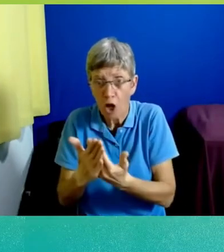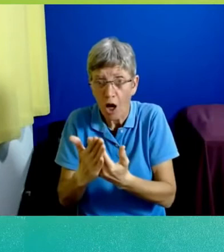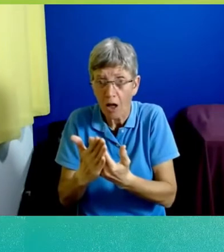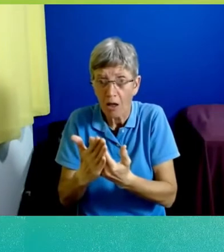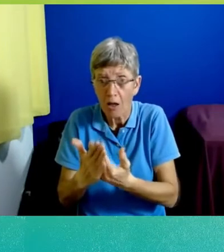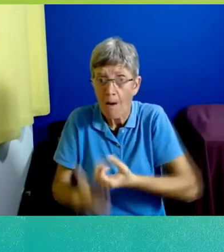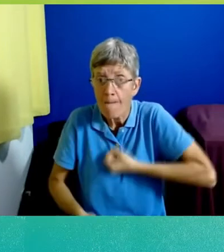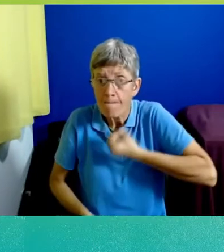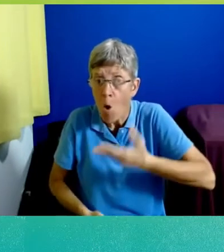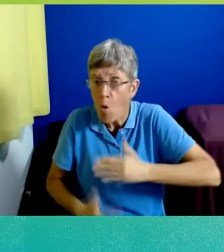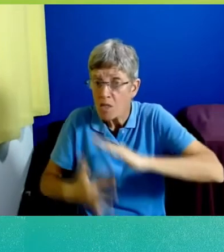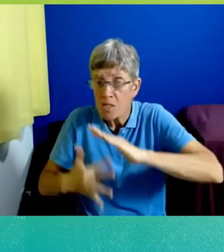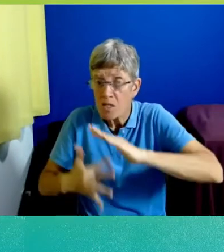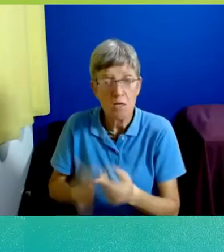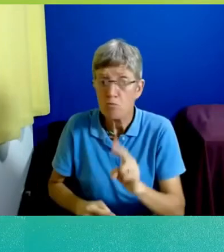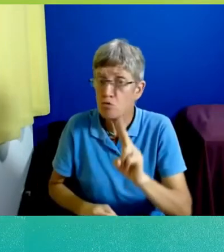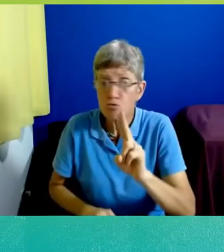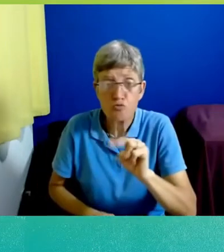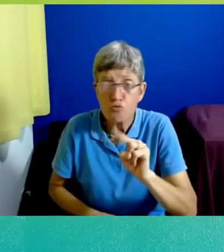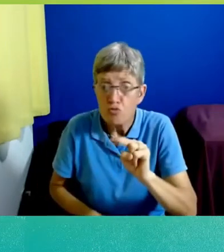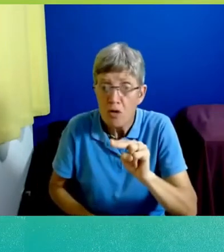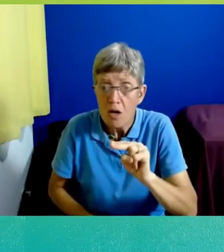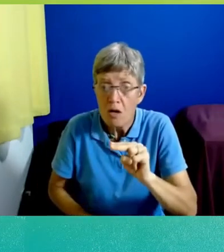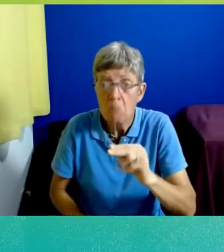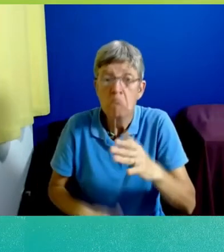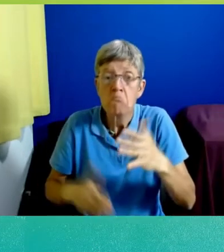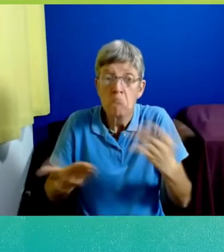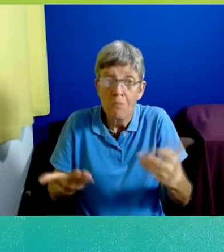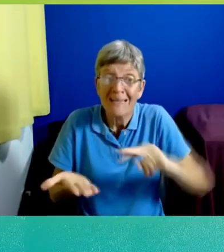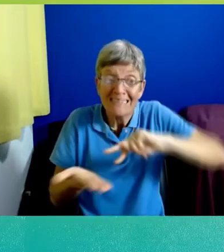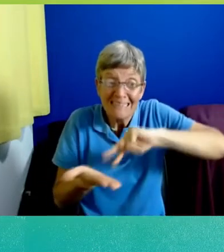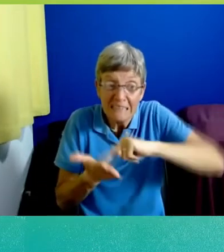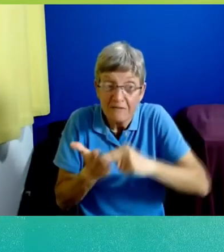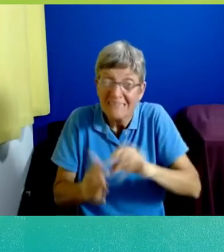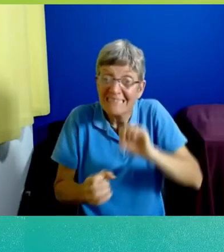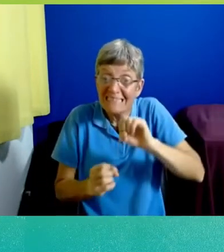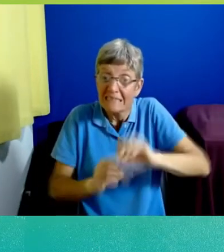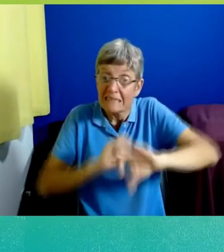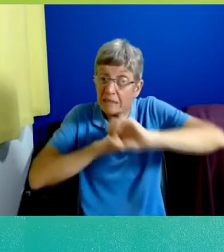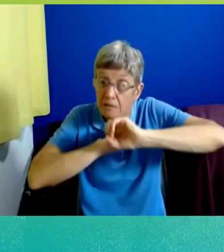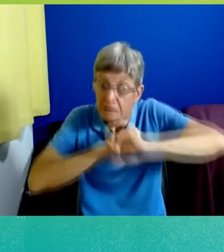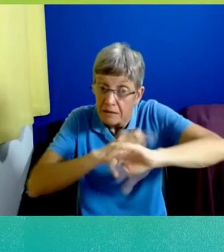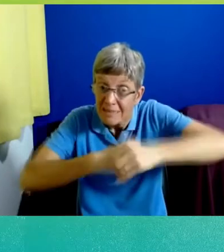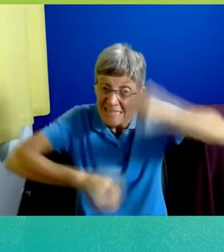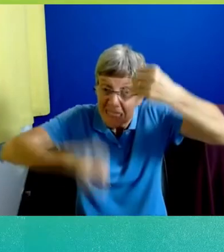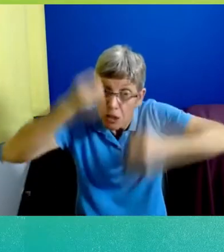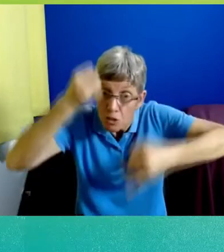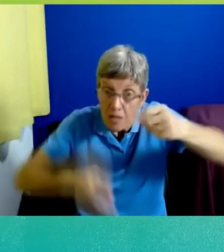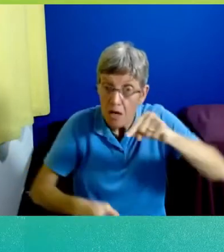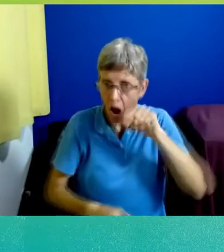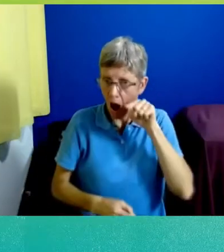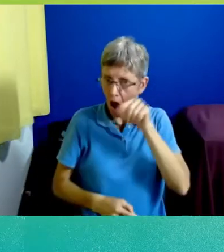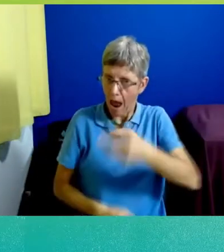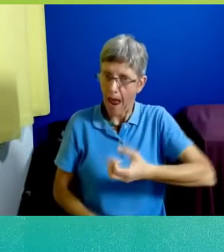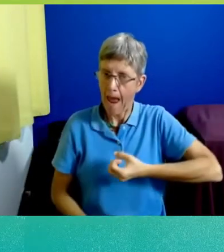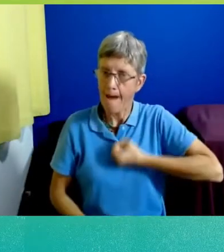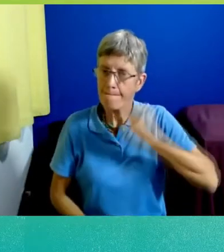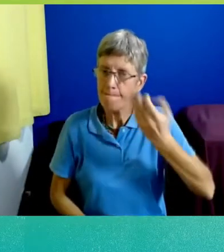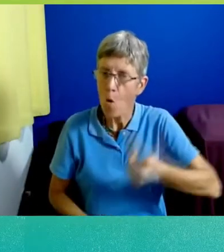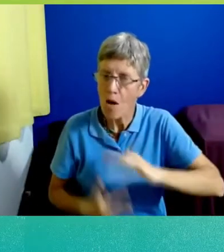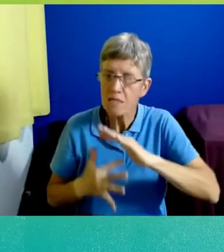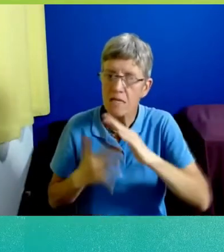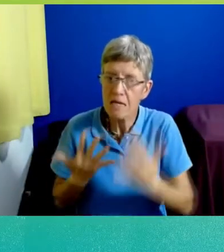que pode fazê-lo gostar do que está estudando, então ele vai achar perceber que é legal. Então